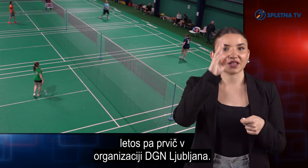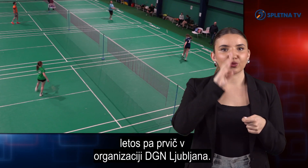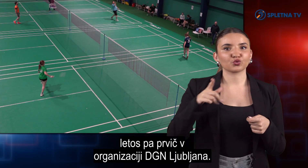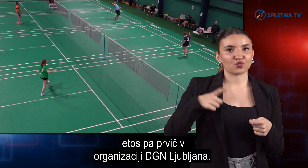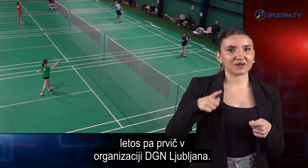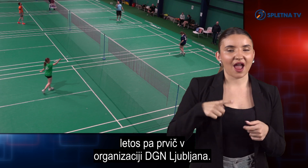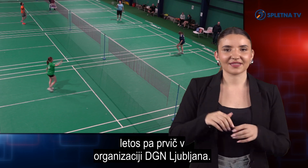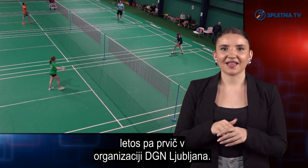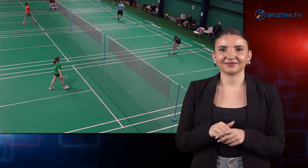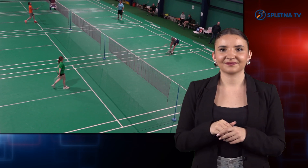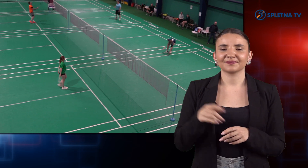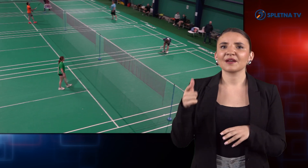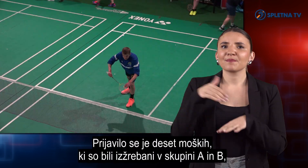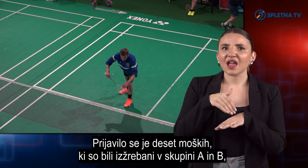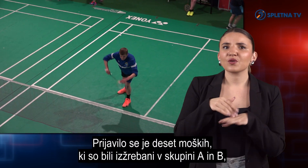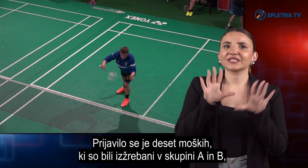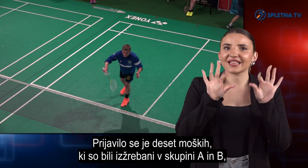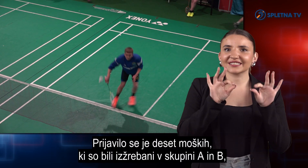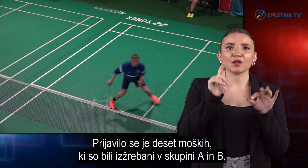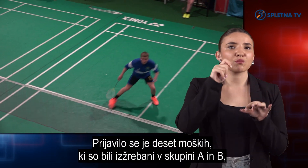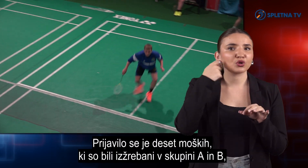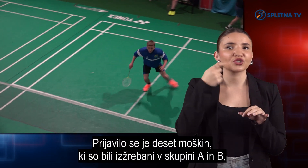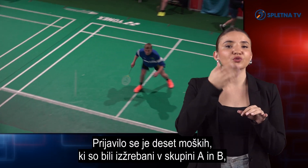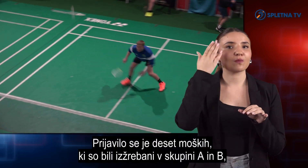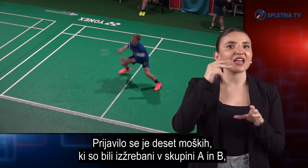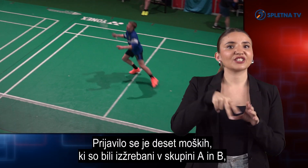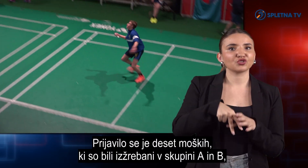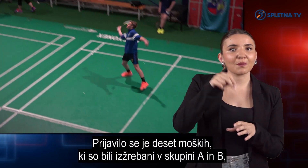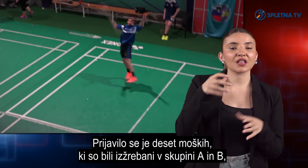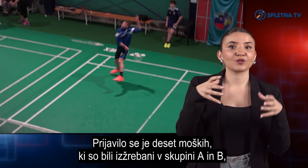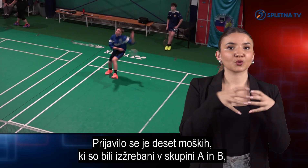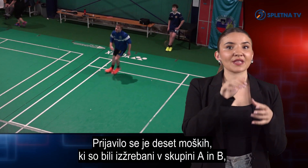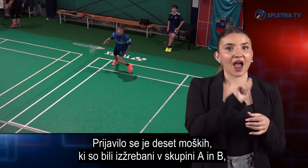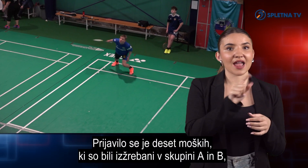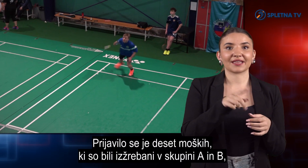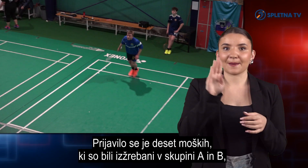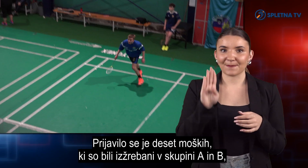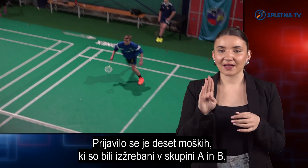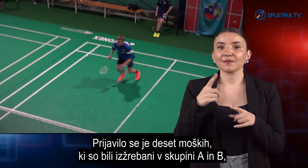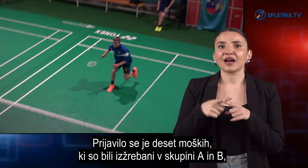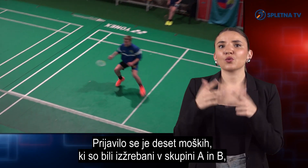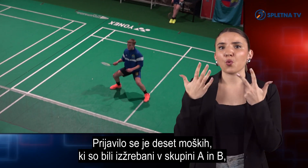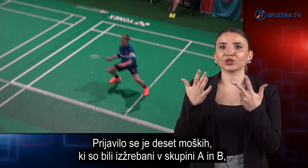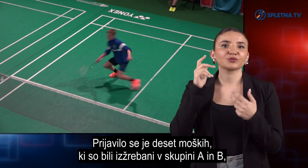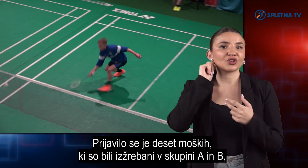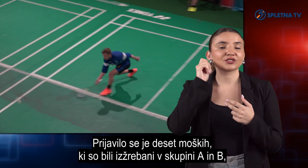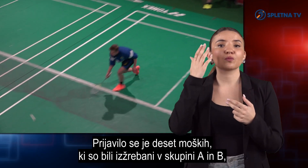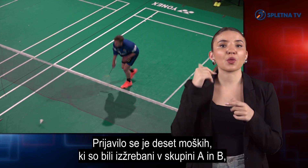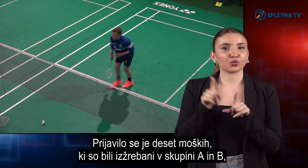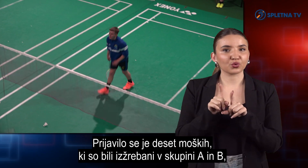DGN Ljubljana. Prijavilo se je 10 moških, ki so bili izžrebani v skupini A in B, in 8 žensk,